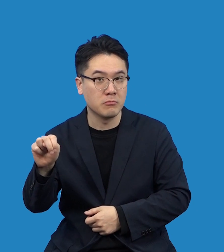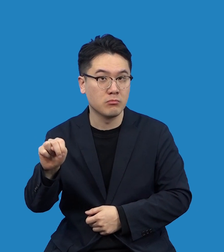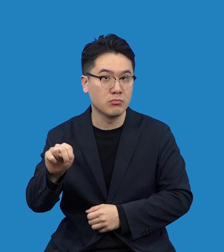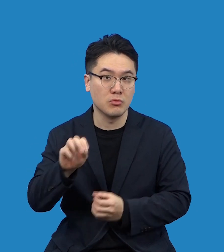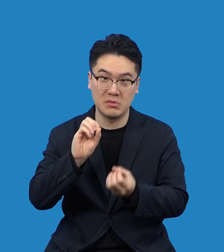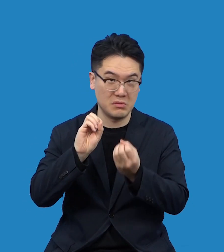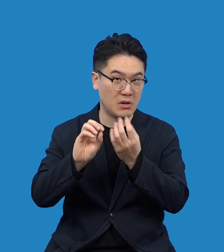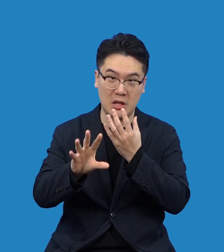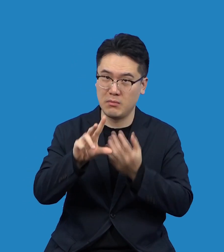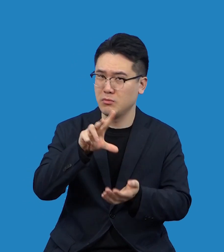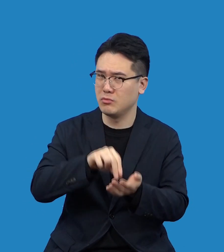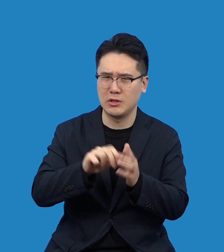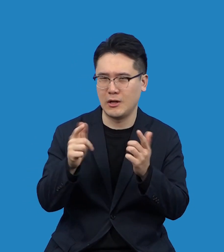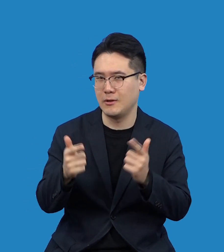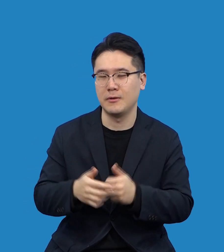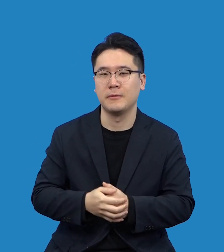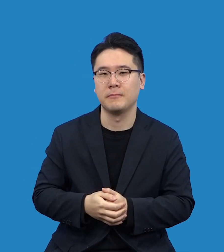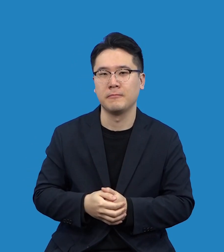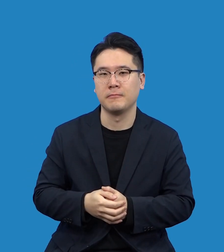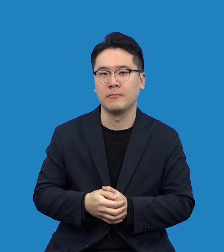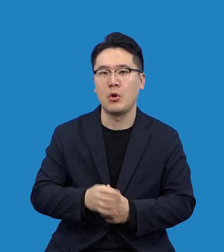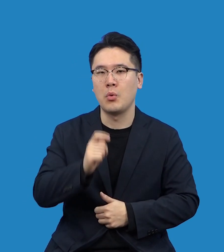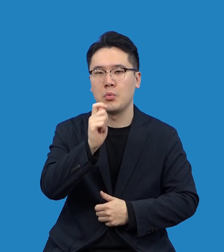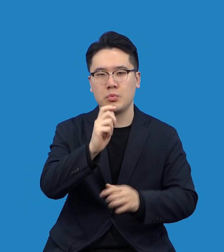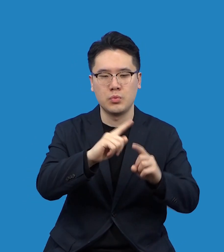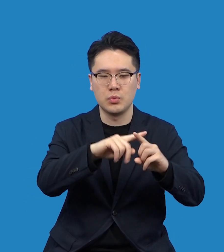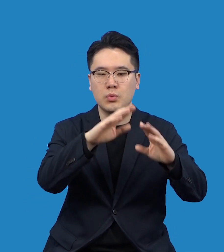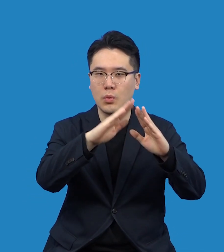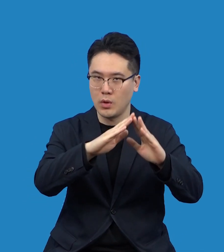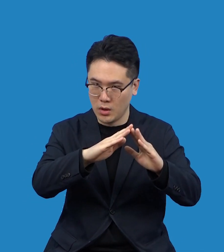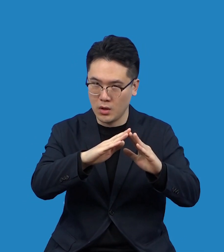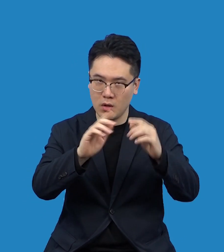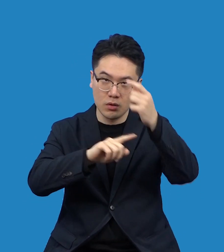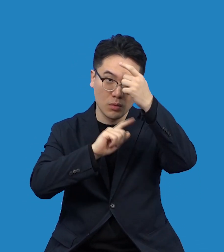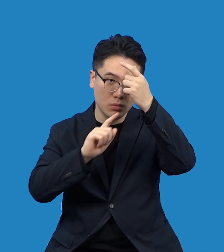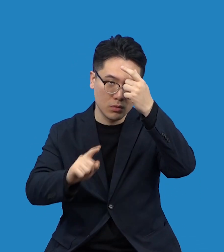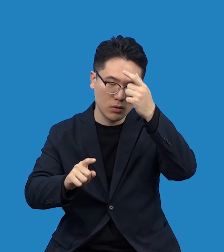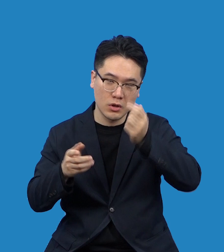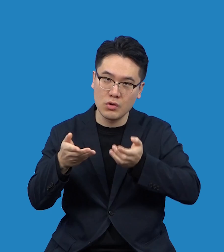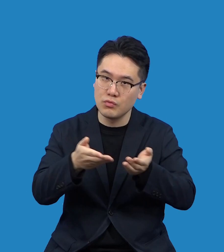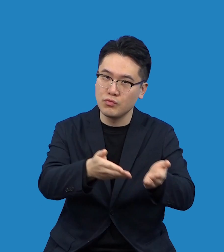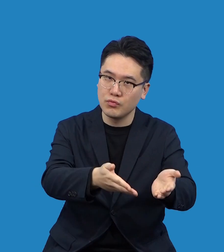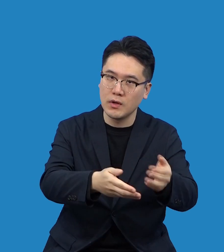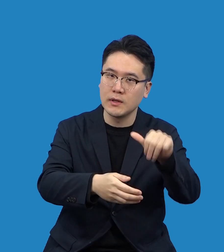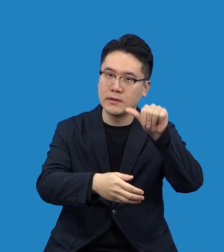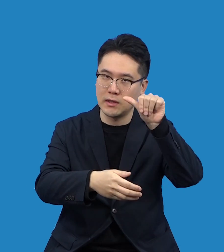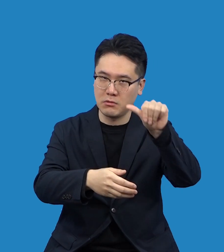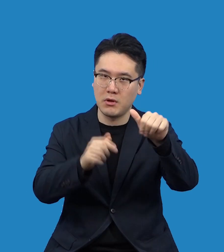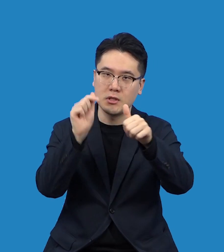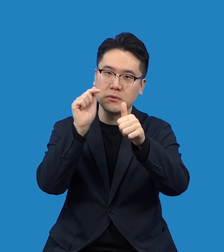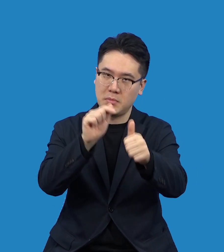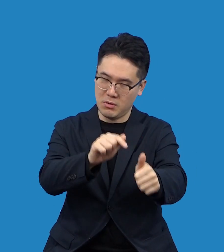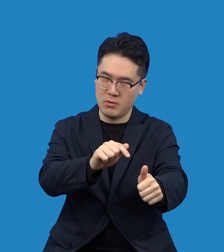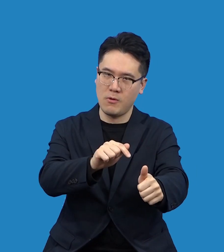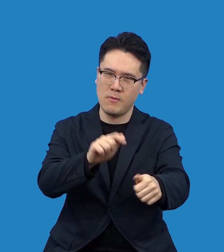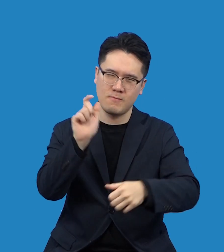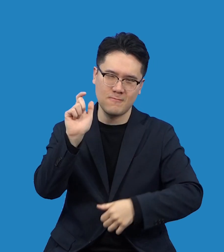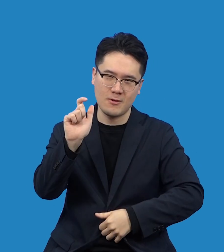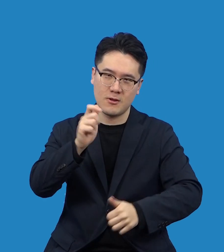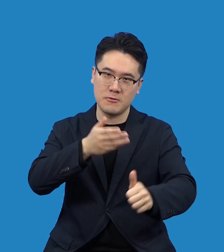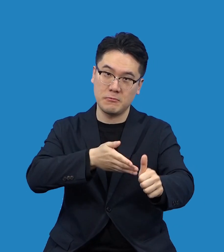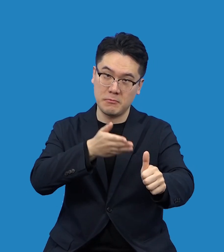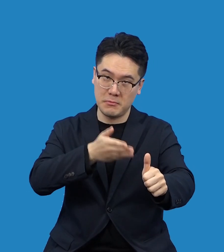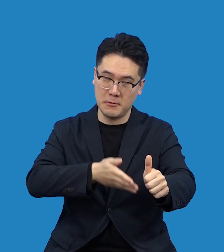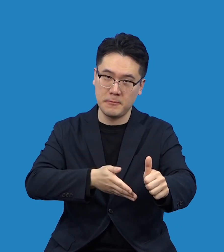않습니까? 고린도 교회 성도들에게 준 바울의 5가지 명령, 이 강력한 권면,